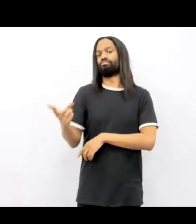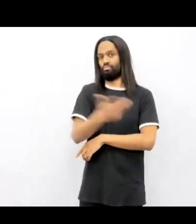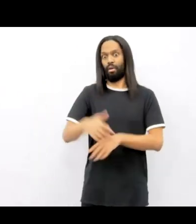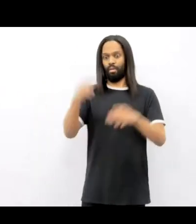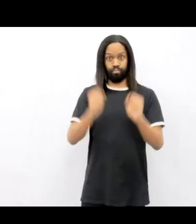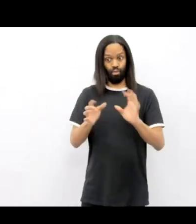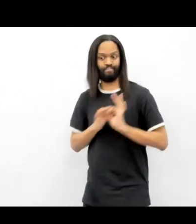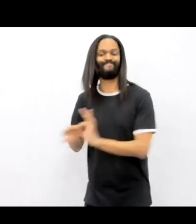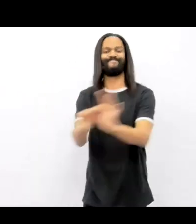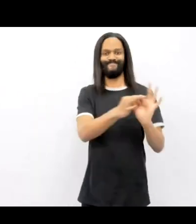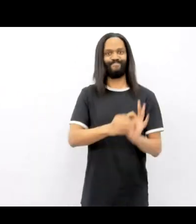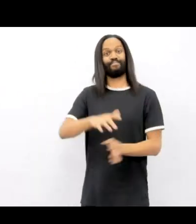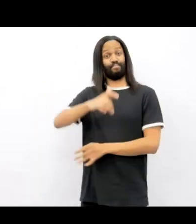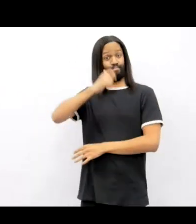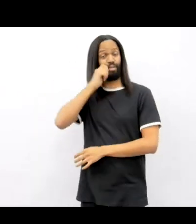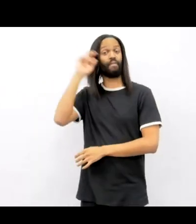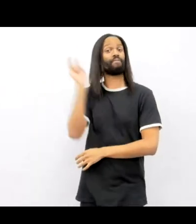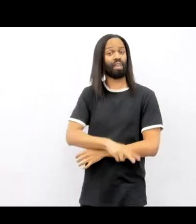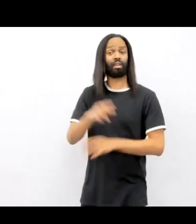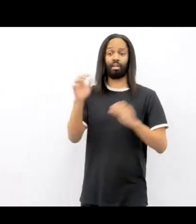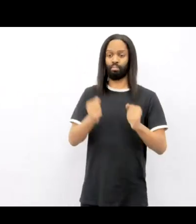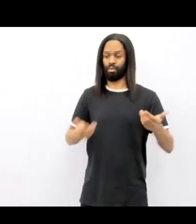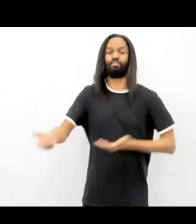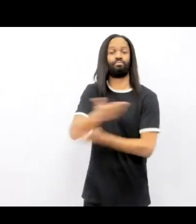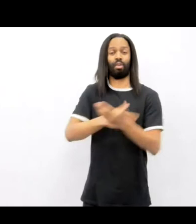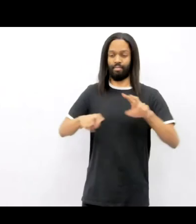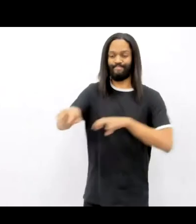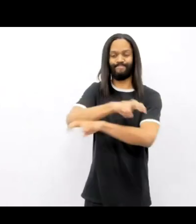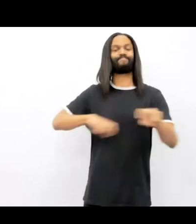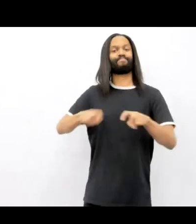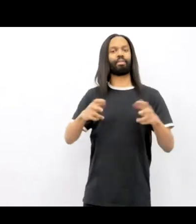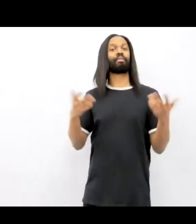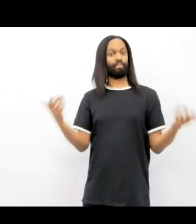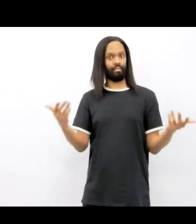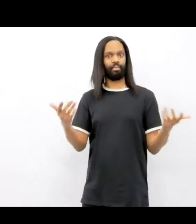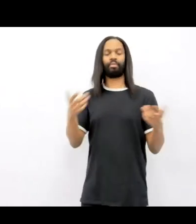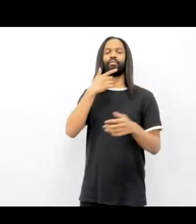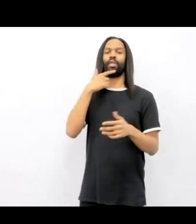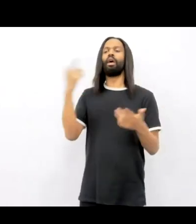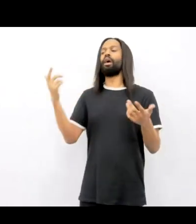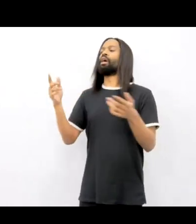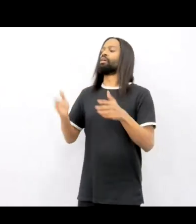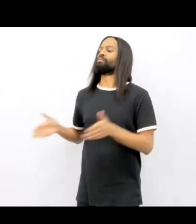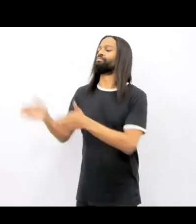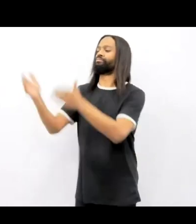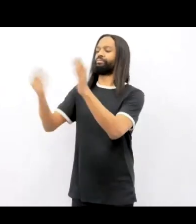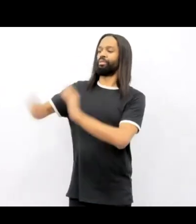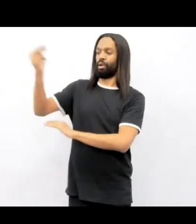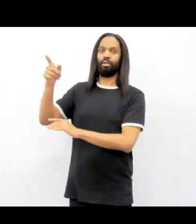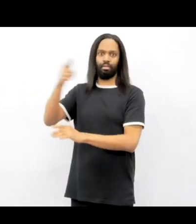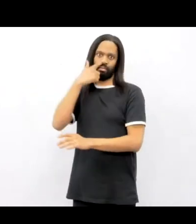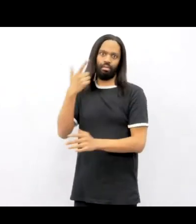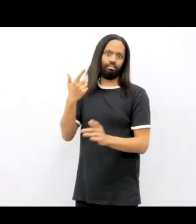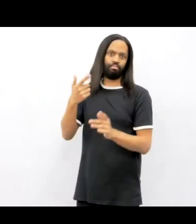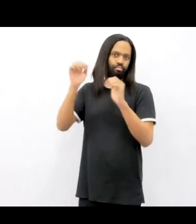un lien d'échange, et la transformation de la ville et du nord des rives de Meurthe doit pouvoir y contribuer grandement.